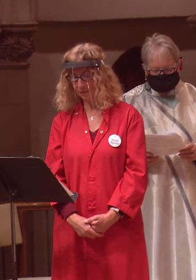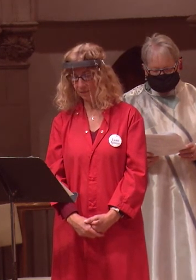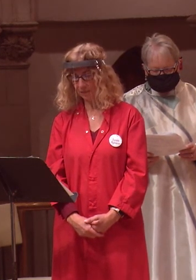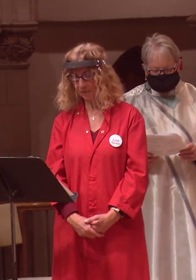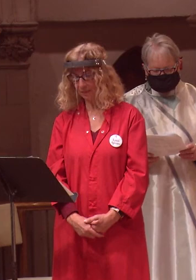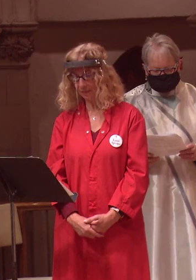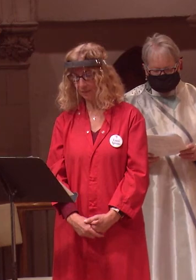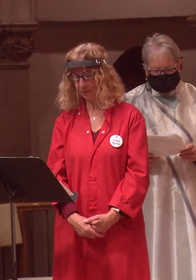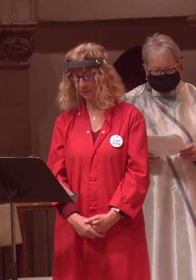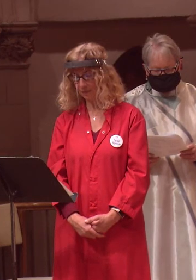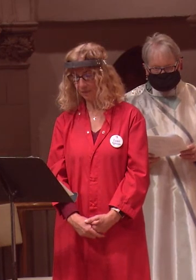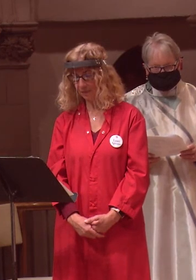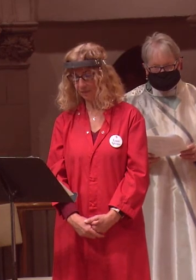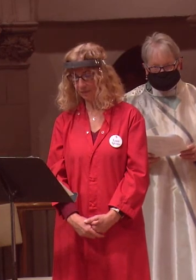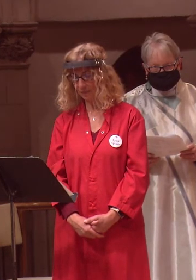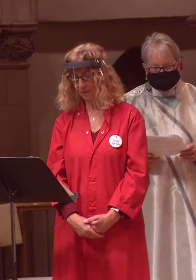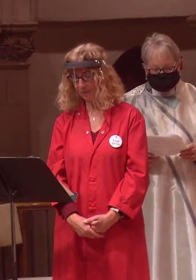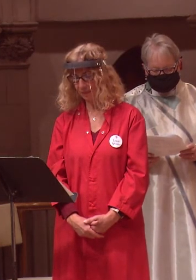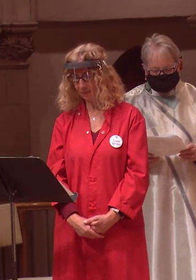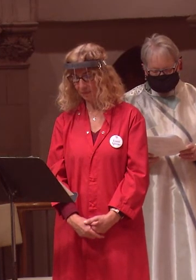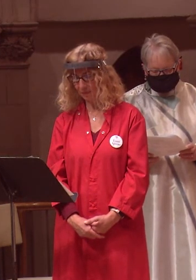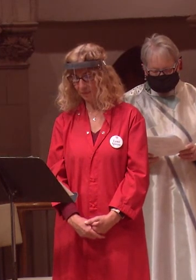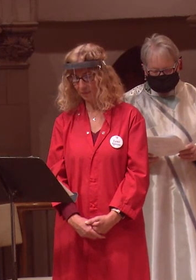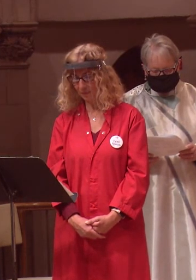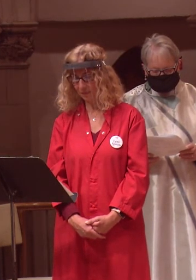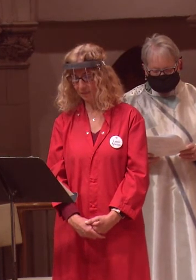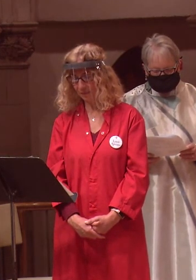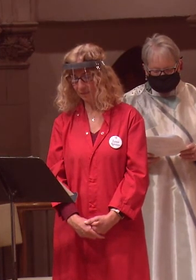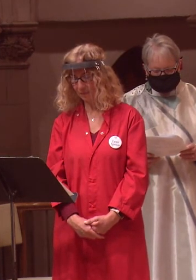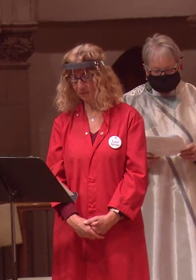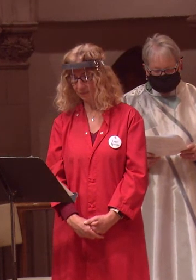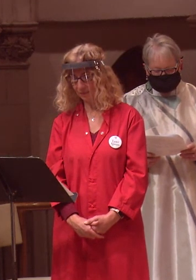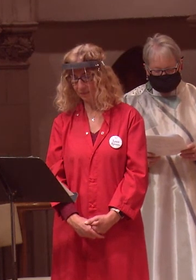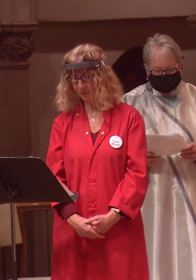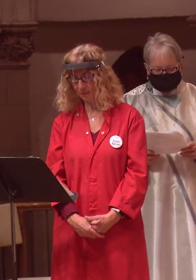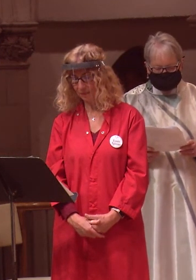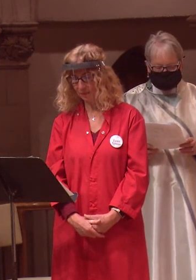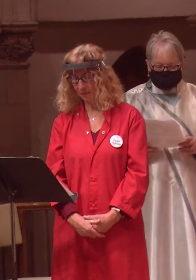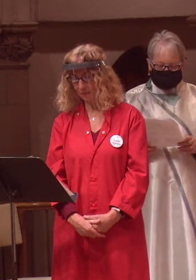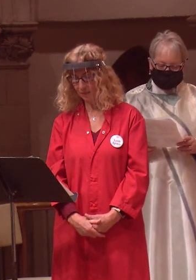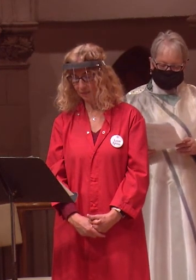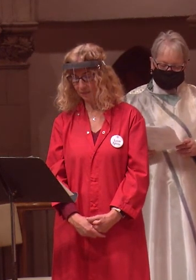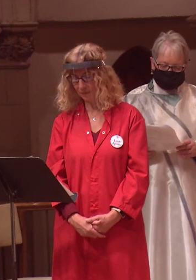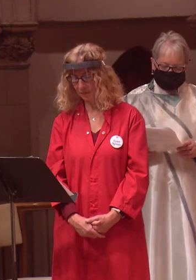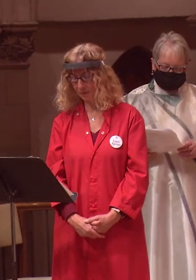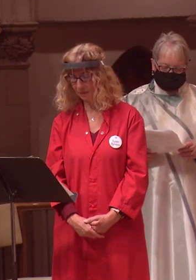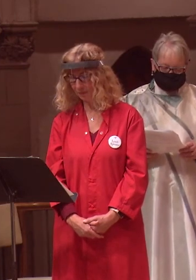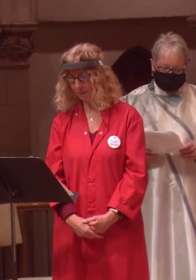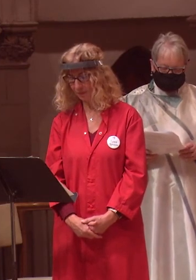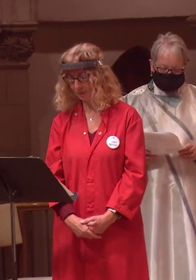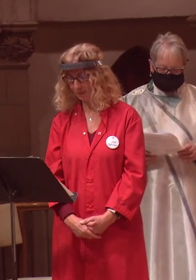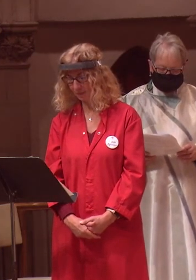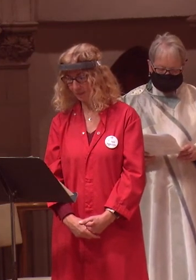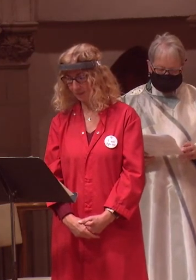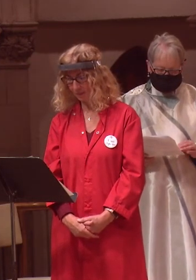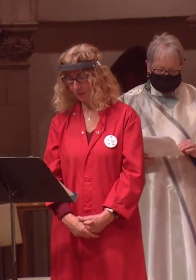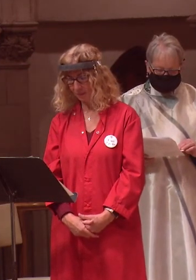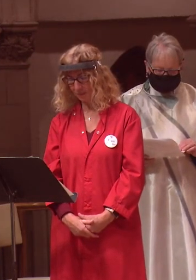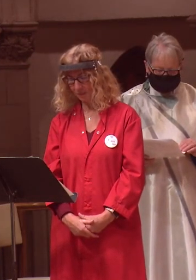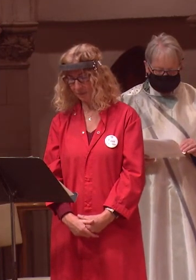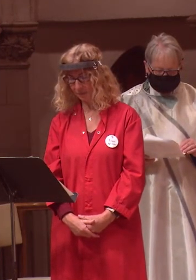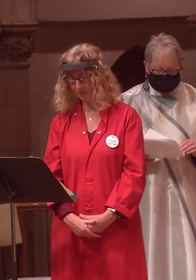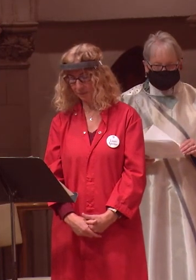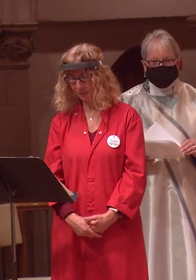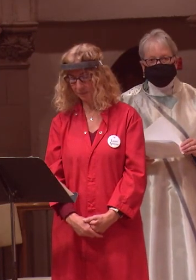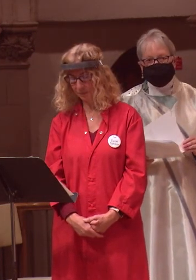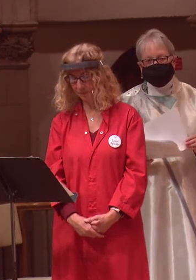también nos gocemos de él plenamente en el cielo, donde vive y reina contigo y el Espíritu Santo, un solo Dios